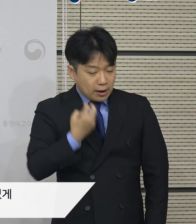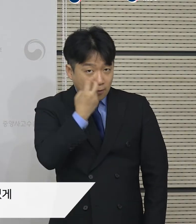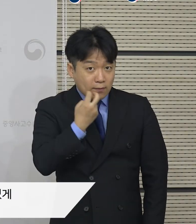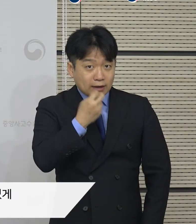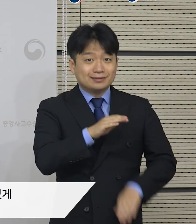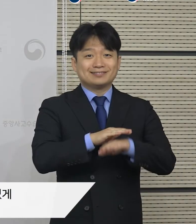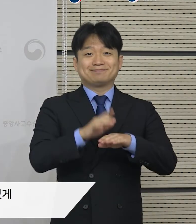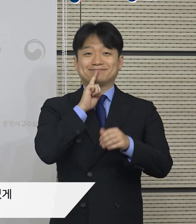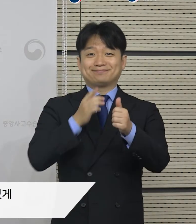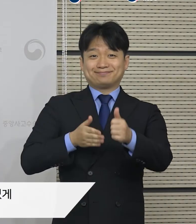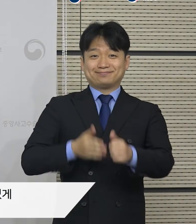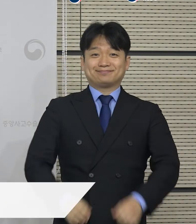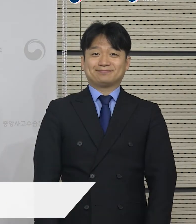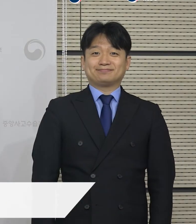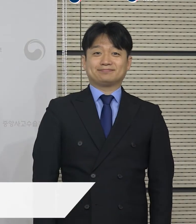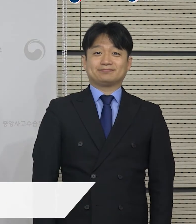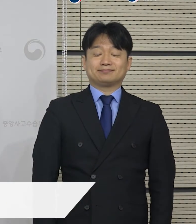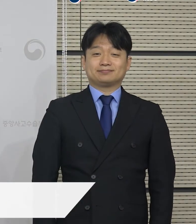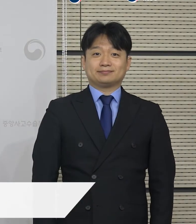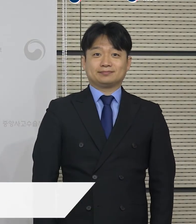것을 당부드립니다.